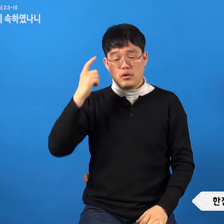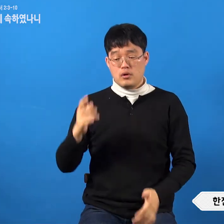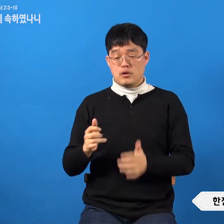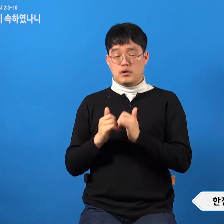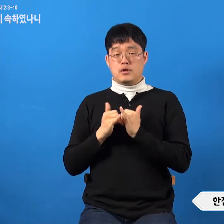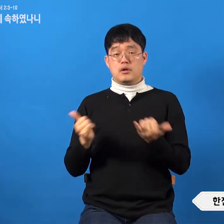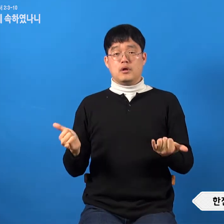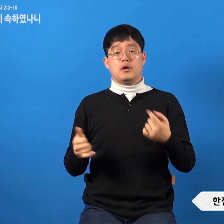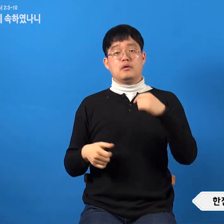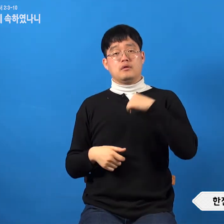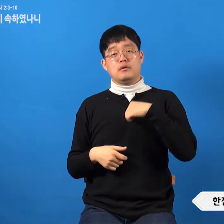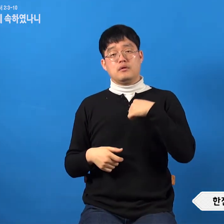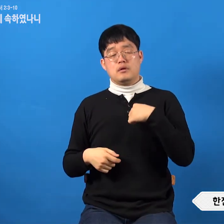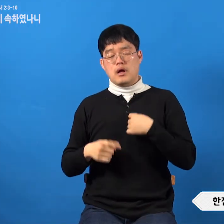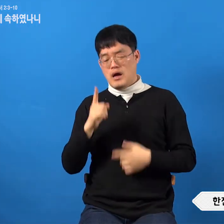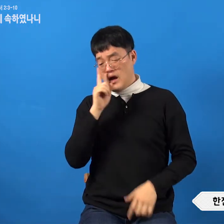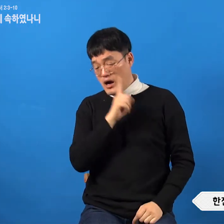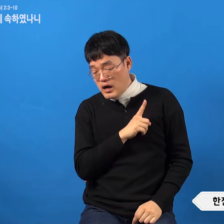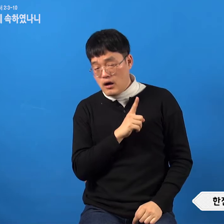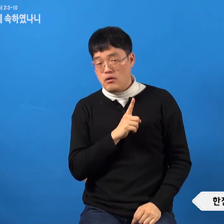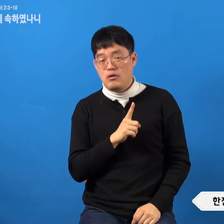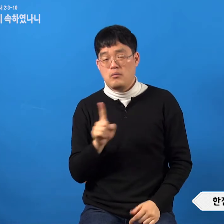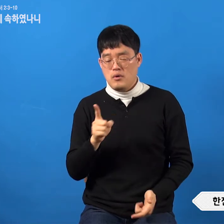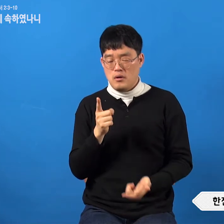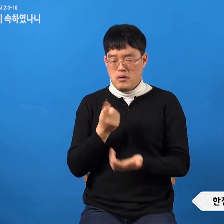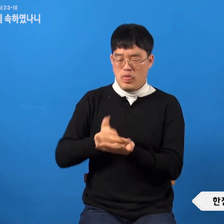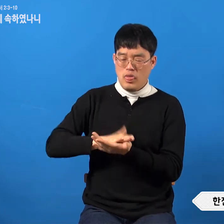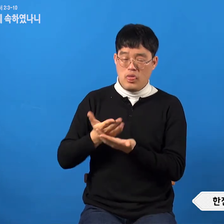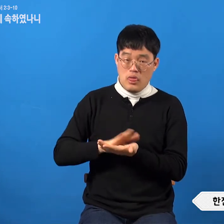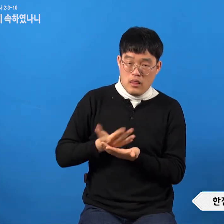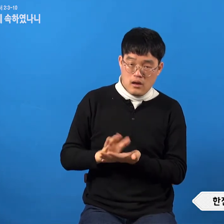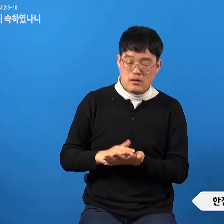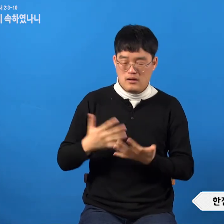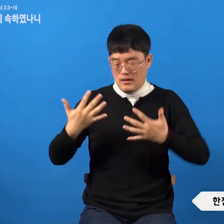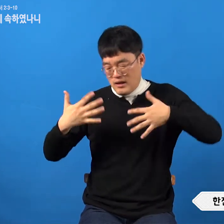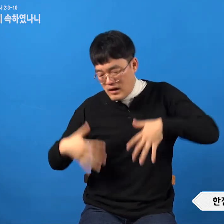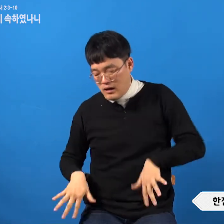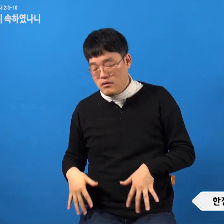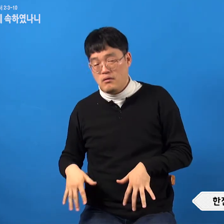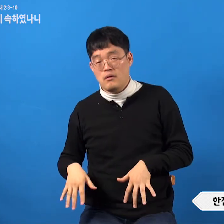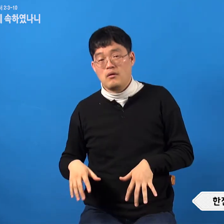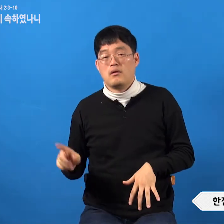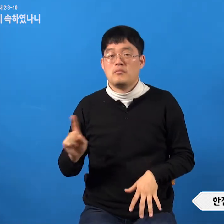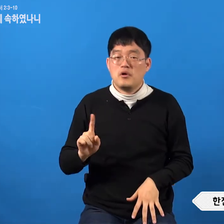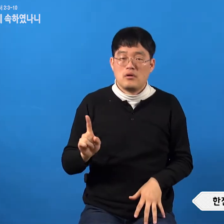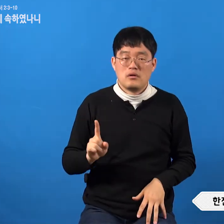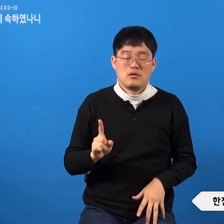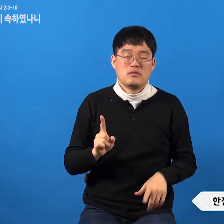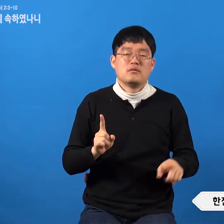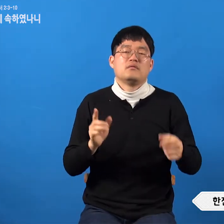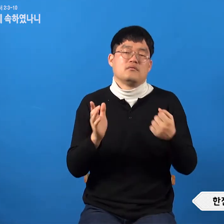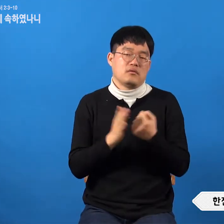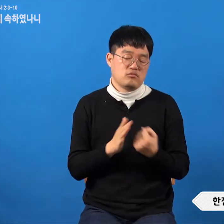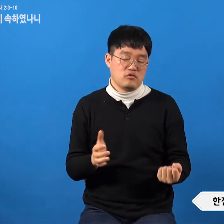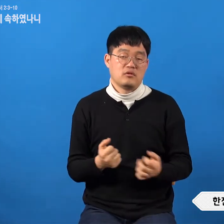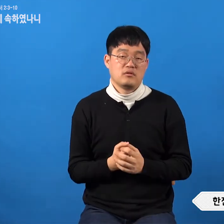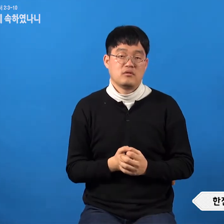인간이 얼마나 악하고 또 얼마나 연약하고 얼마나 변덕스럽고 그런